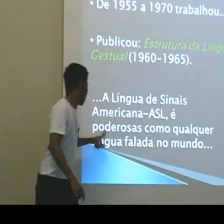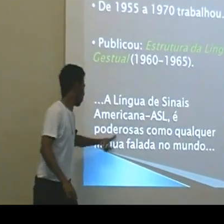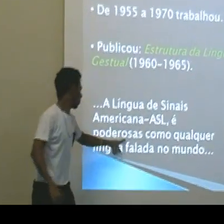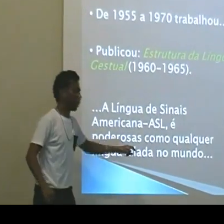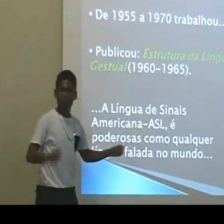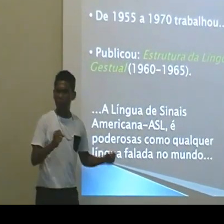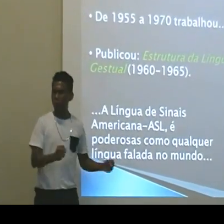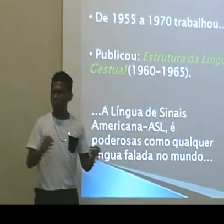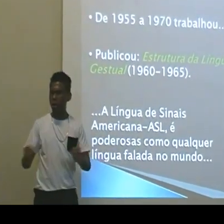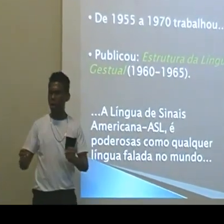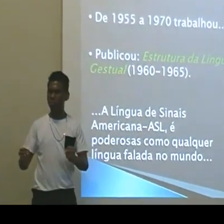a ASL.